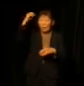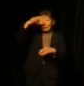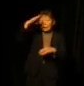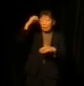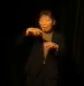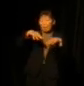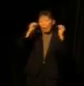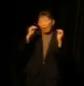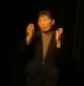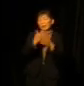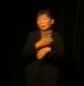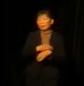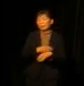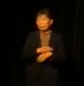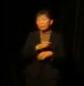も2019年の